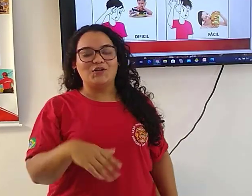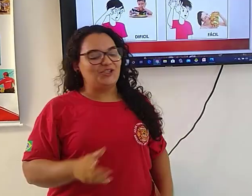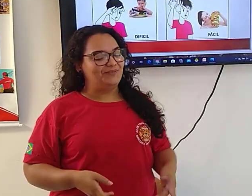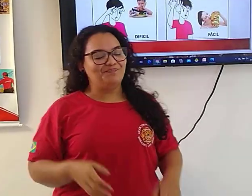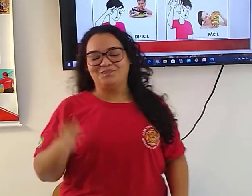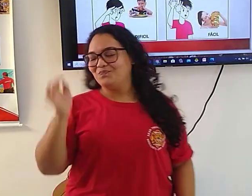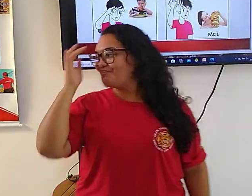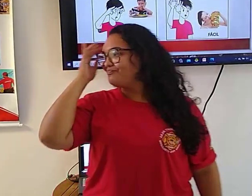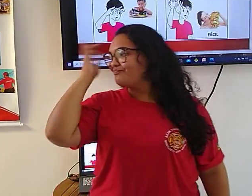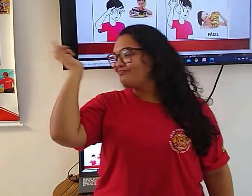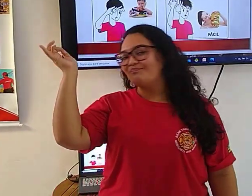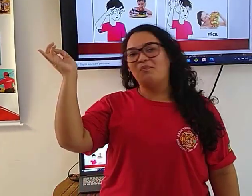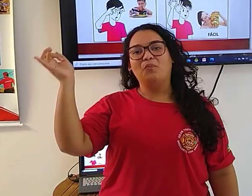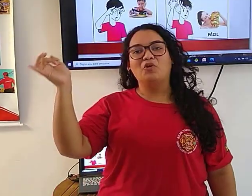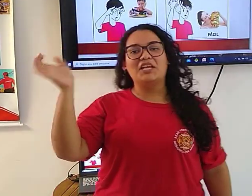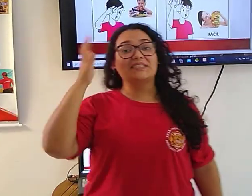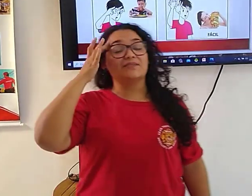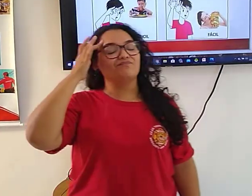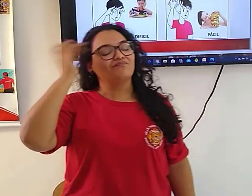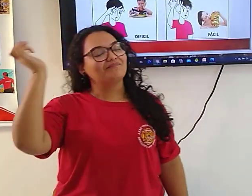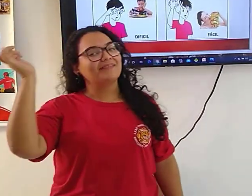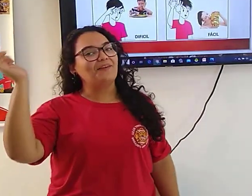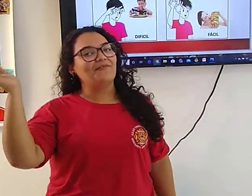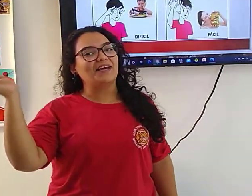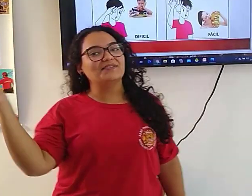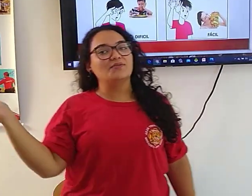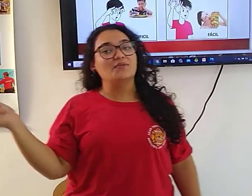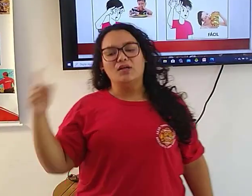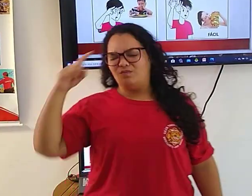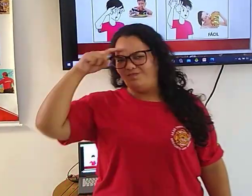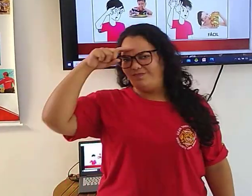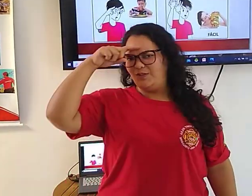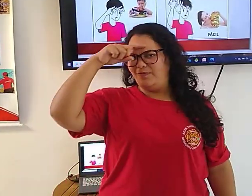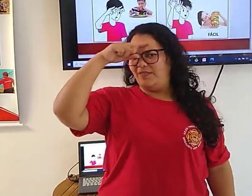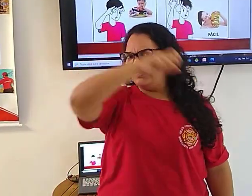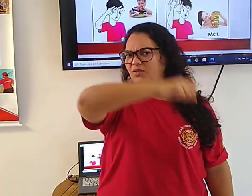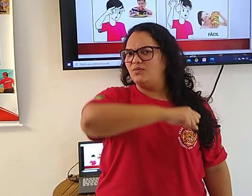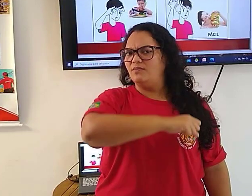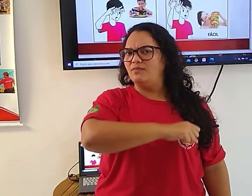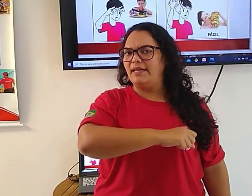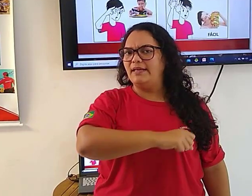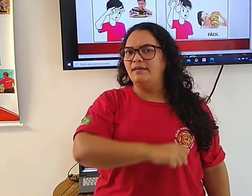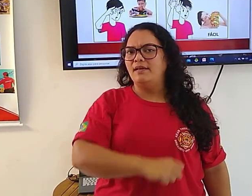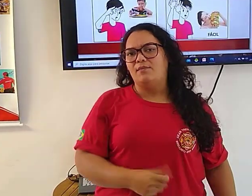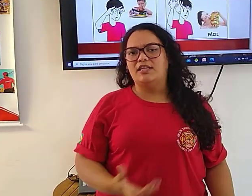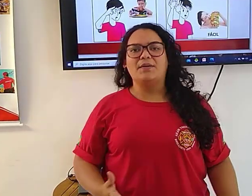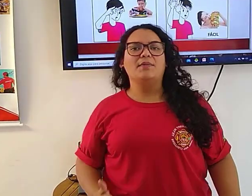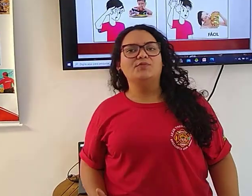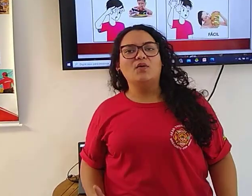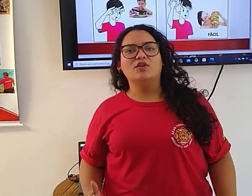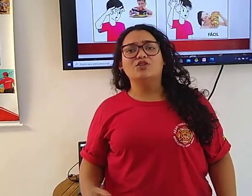Hoje, moleza. Tá fácil. Difícil, né? Por exemplo, é a mesma coisa do